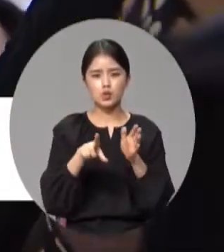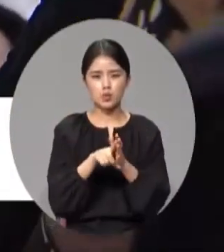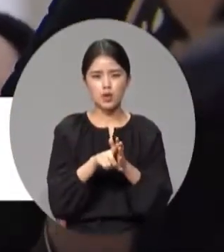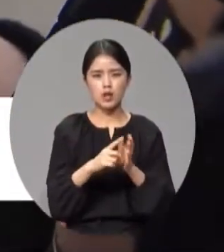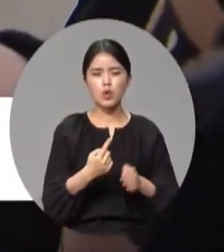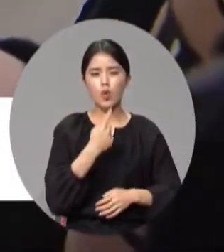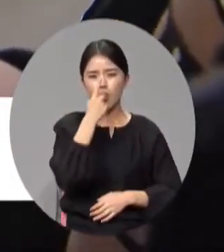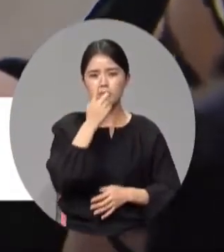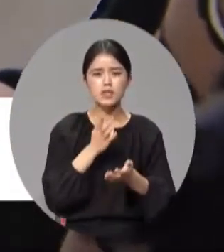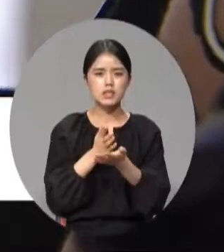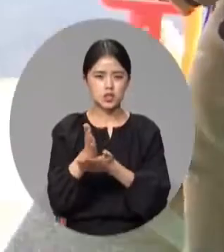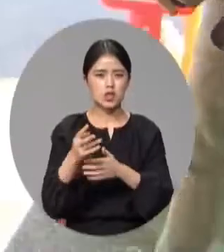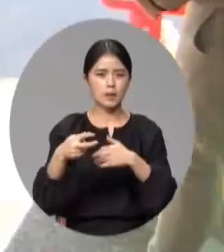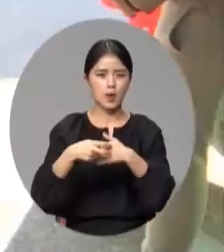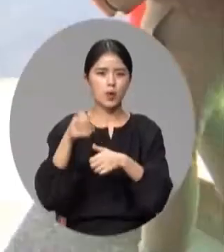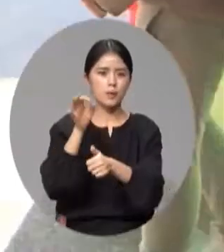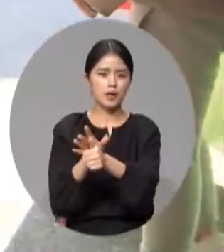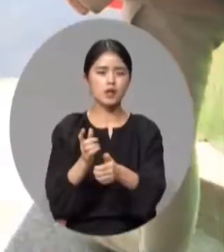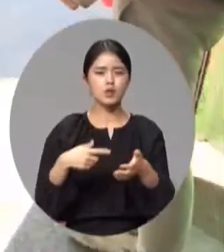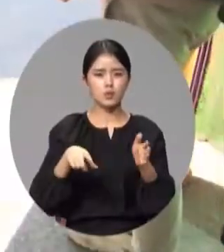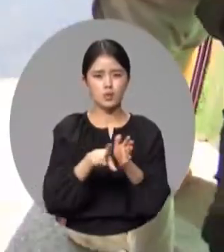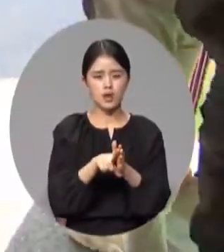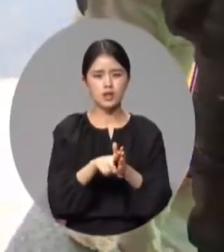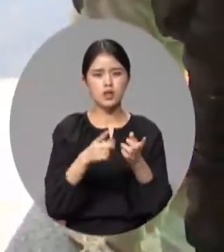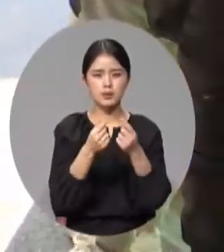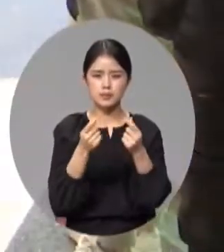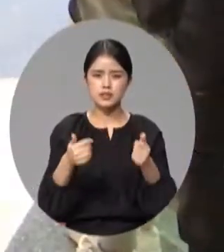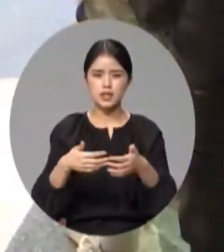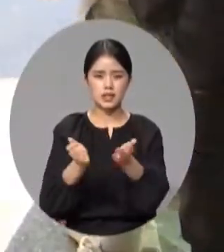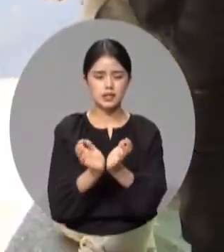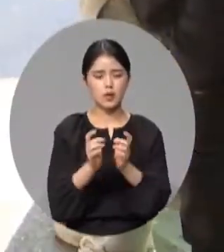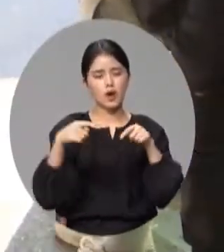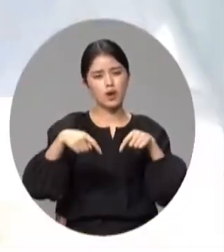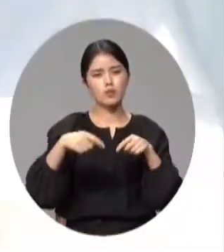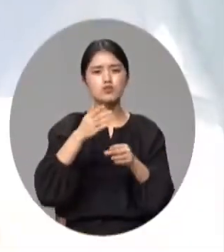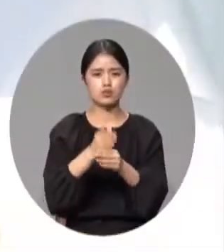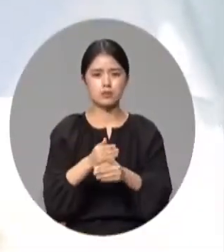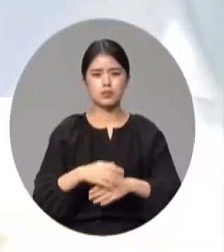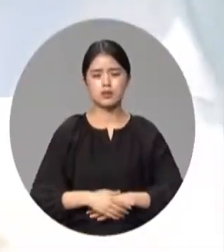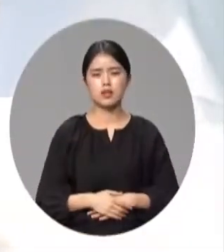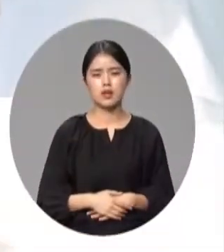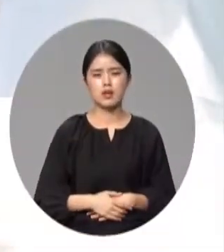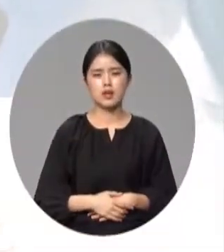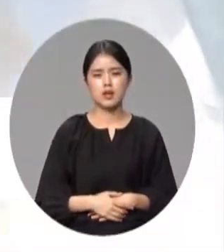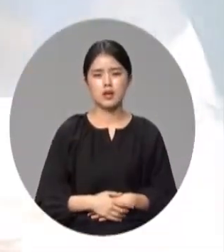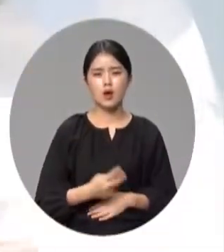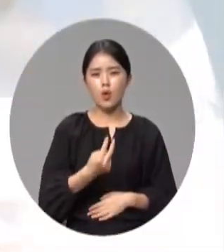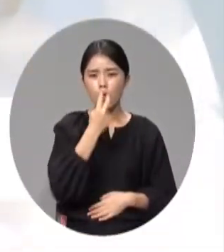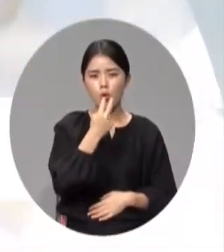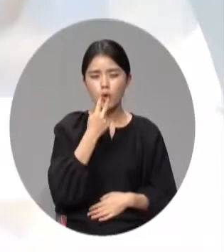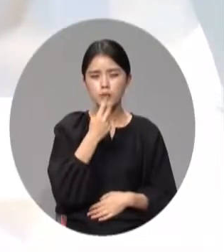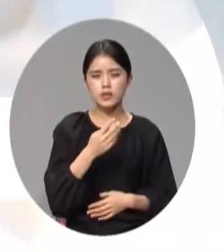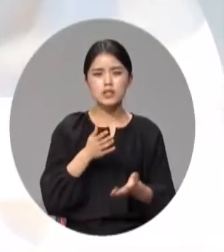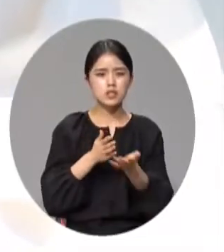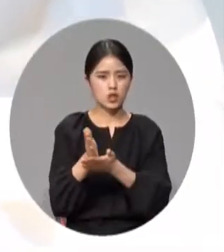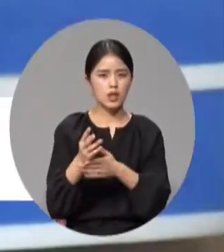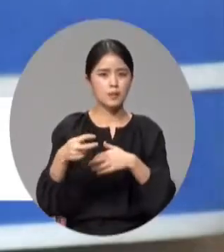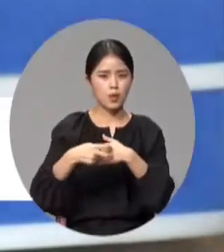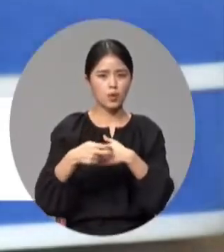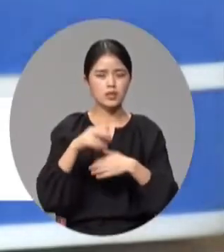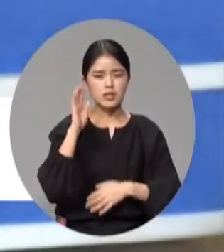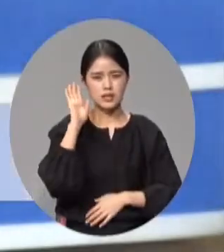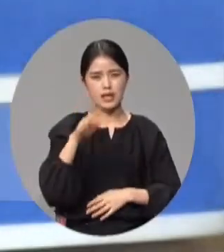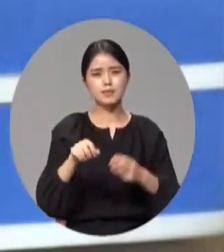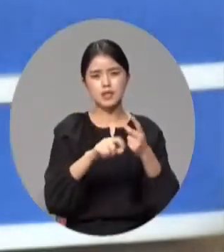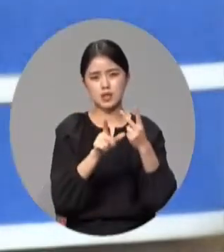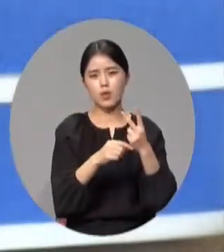호흡기 전당 클리닉을 지정하기 위해 의사단체와 협의 중입니다. 호흡기 전당 클리닉은 다음 달 3일부터